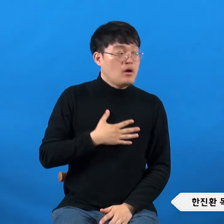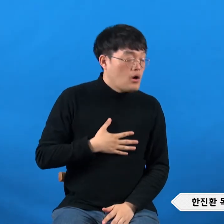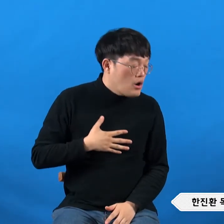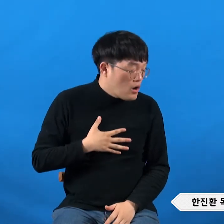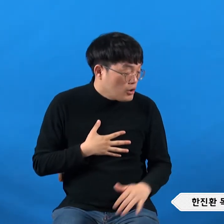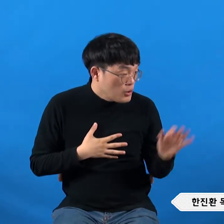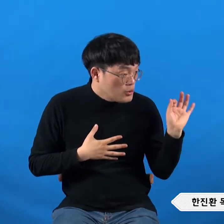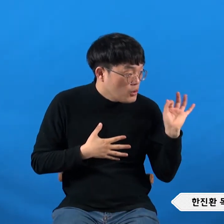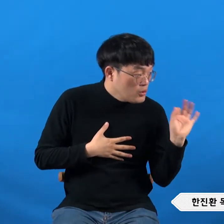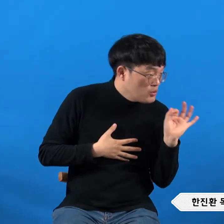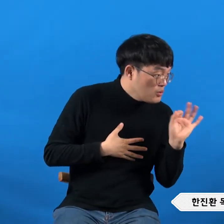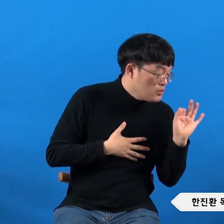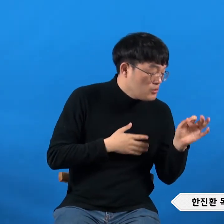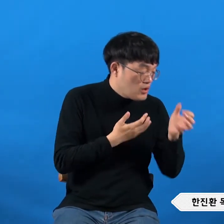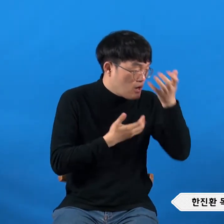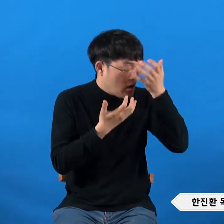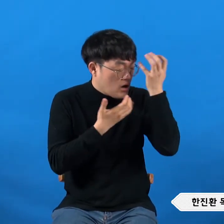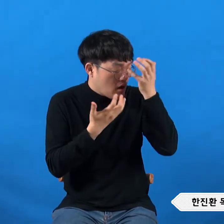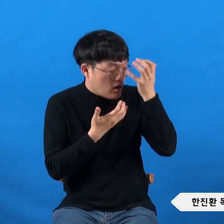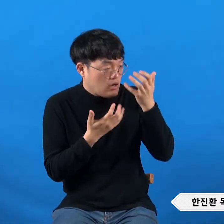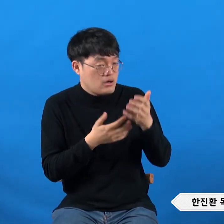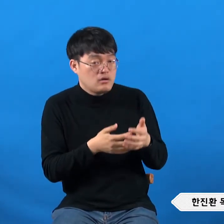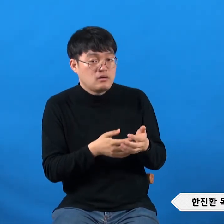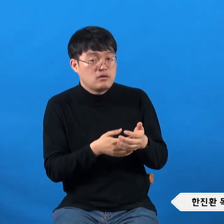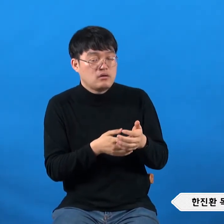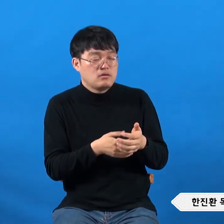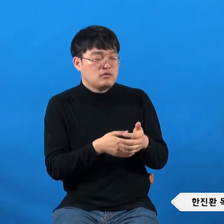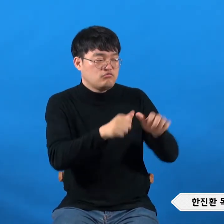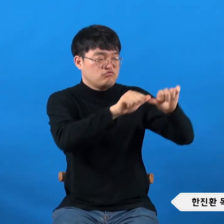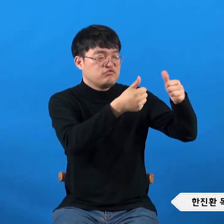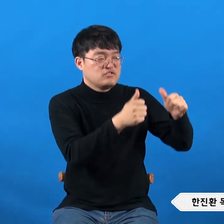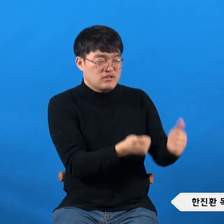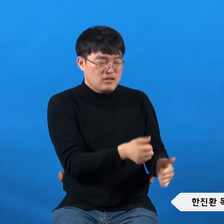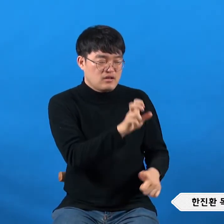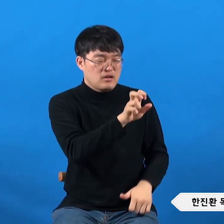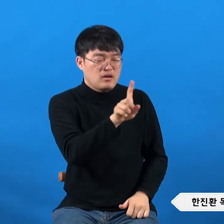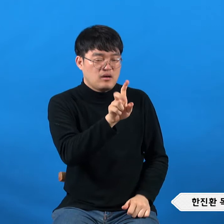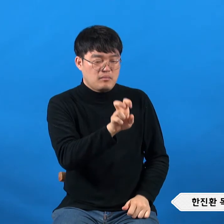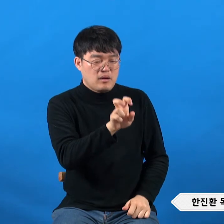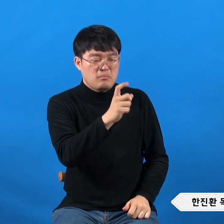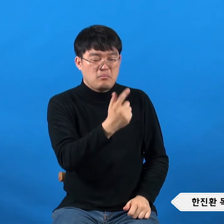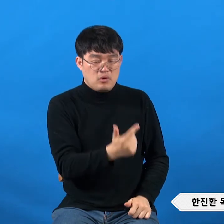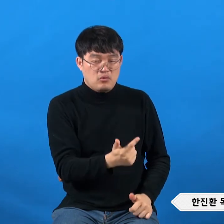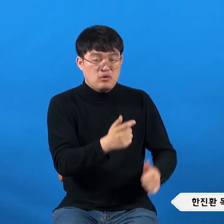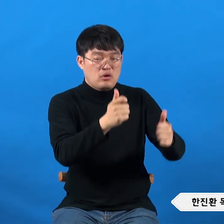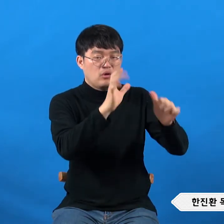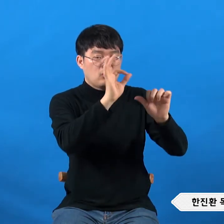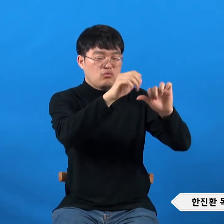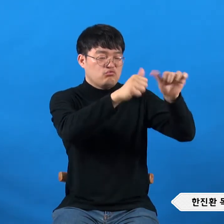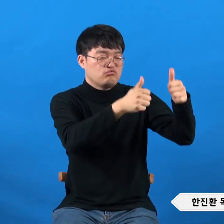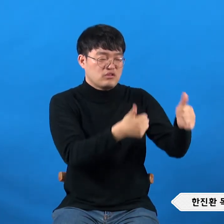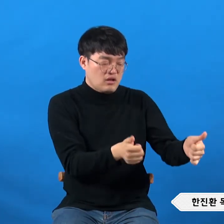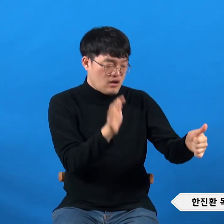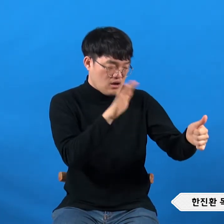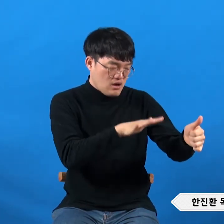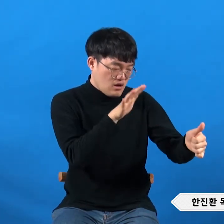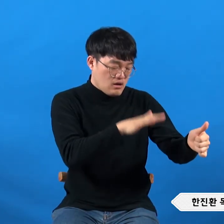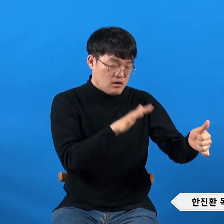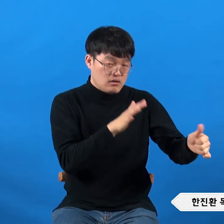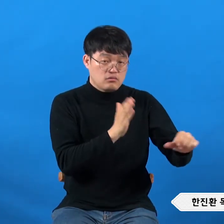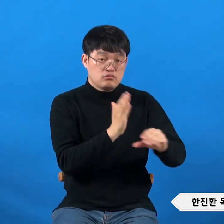내 가슴으로는 나도 모르게 이 맘몬, 돈 우상을 숭배를 하고 있는